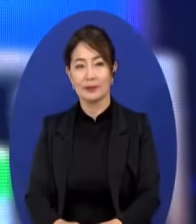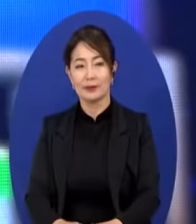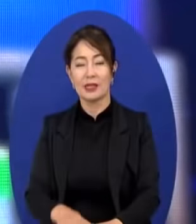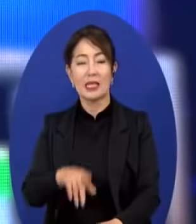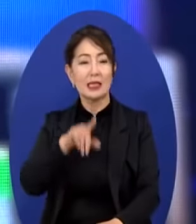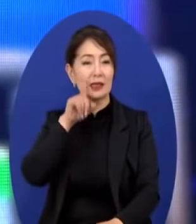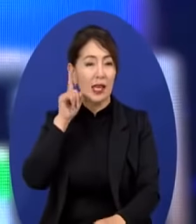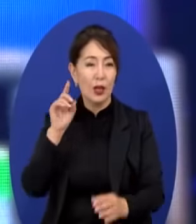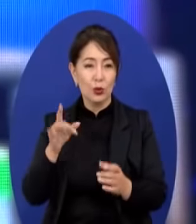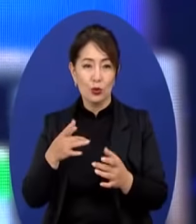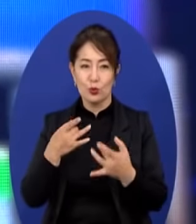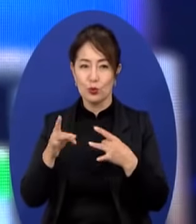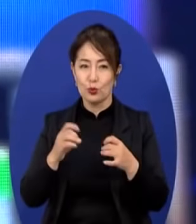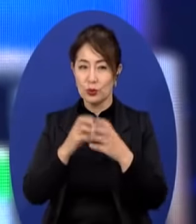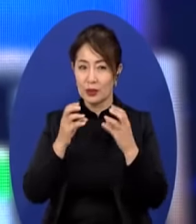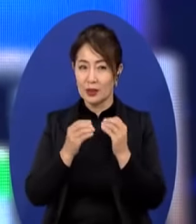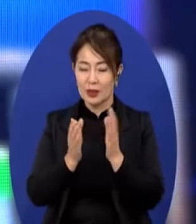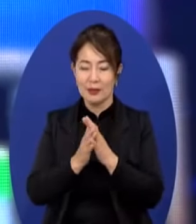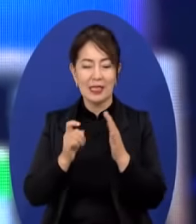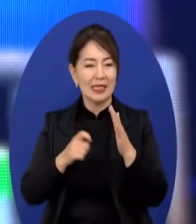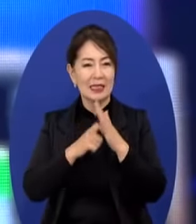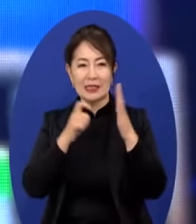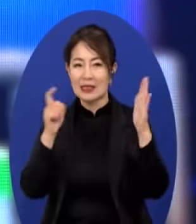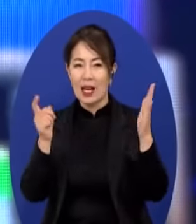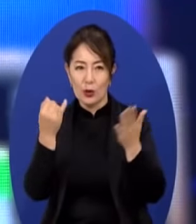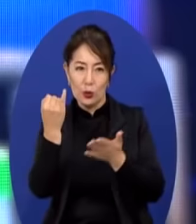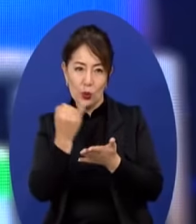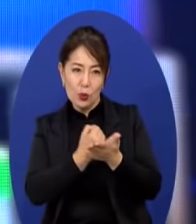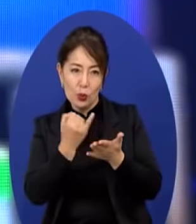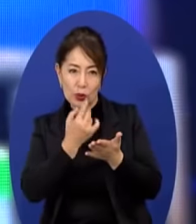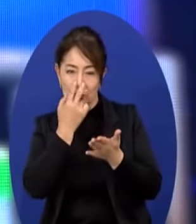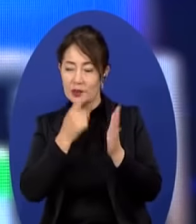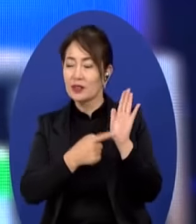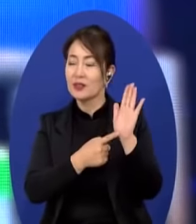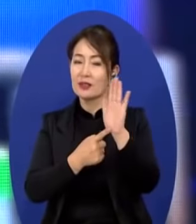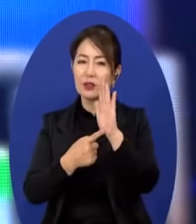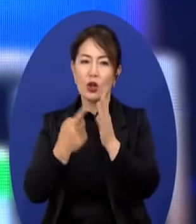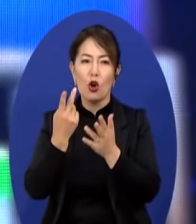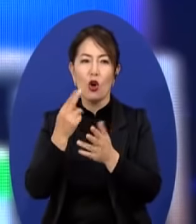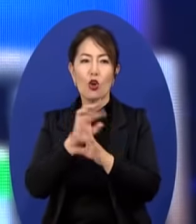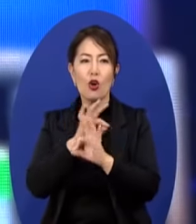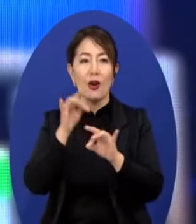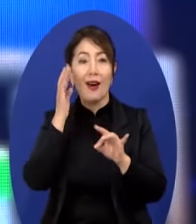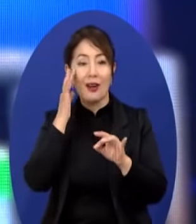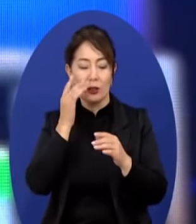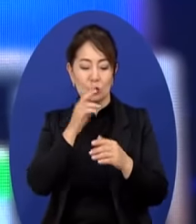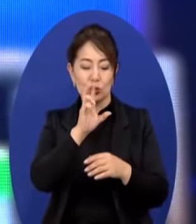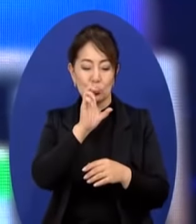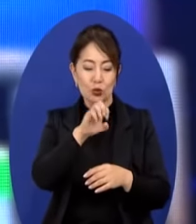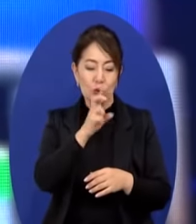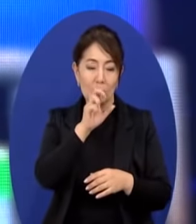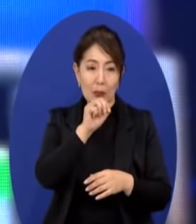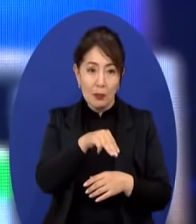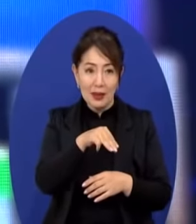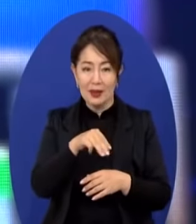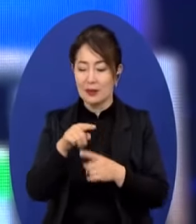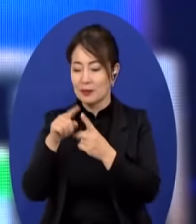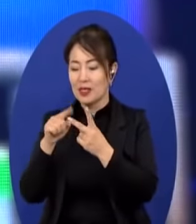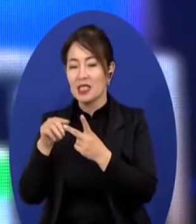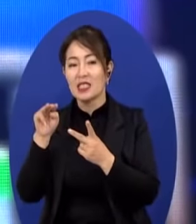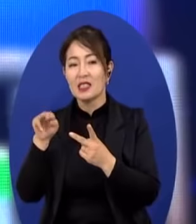Залуу уран бүтээлчдийн хамтарсан хязгааргүй уран зургийн үзэсгэлэн дэлгэгдлээ. Хоёр өөр аргаар зурдаг Сүхбат Тэмүүлнаар анхудаага хамтран үзэсгэлэн гаргаж байгаа нь